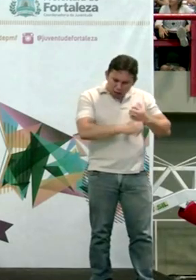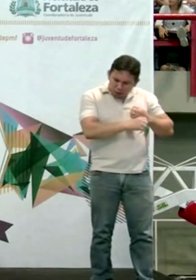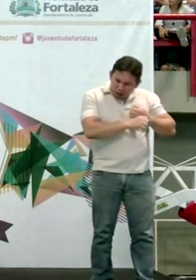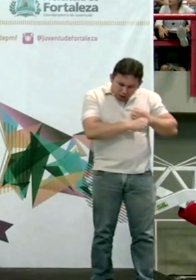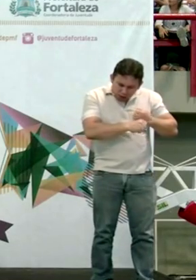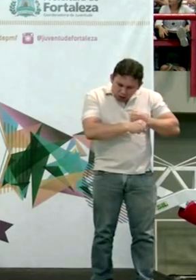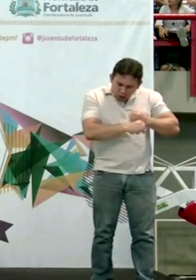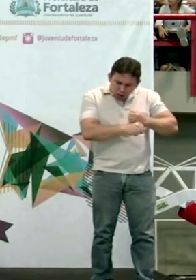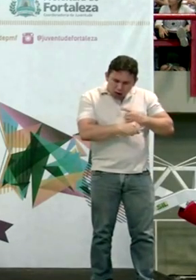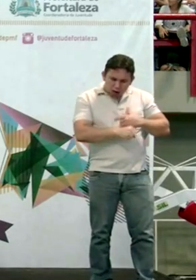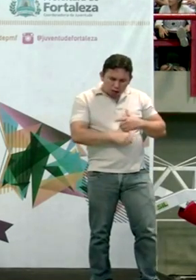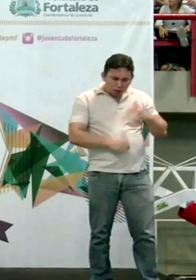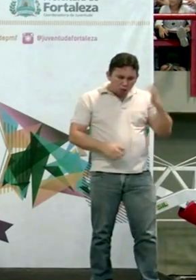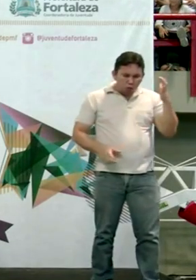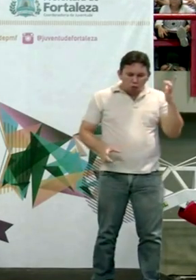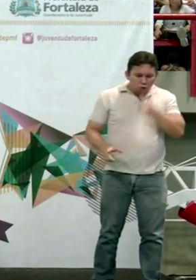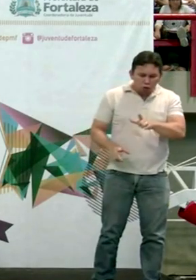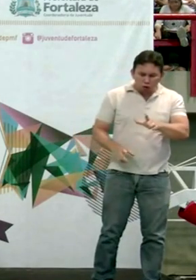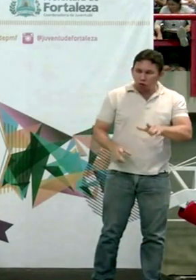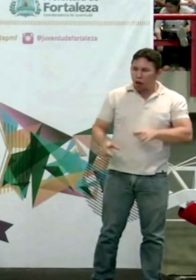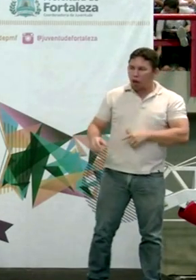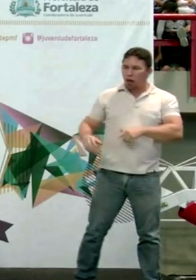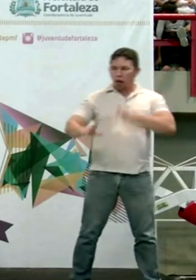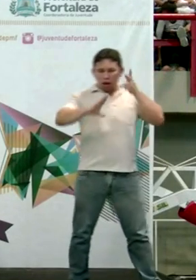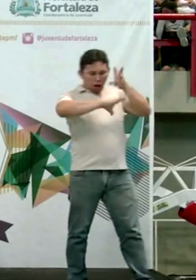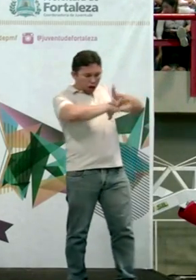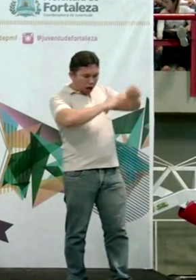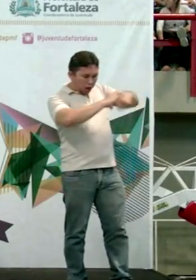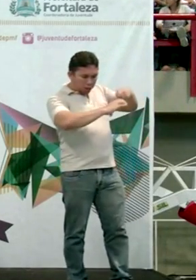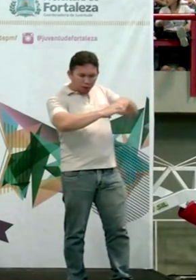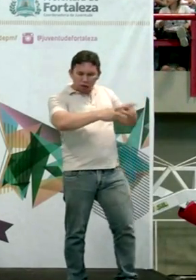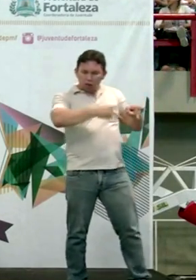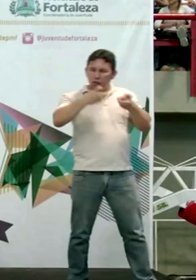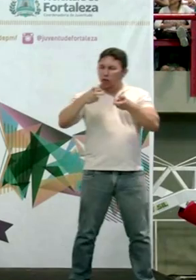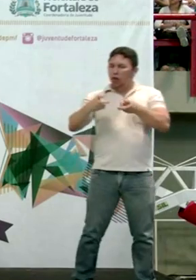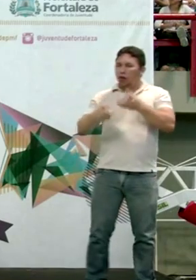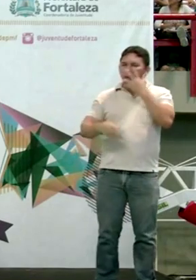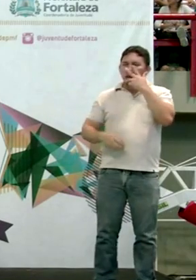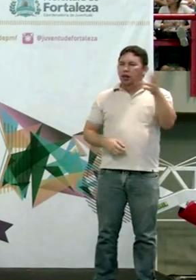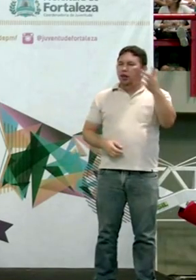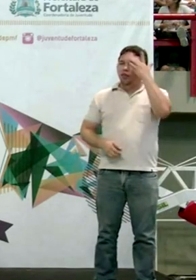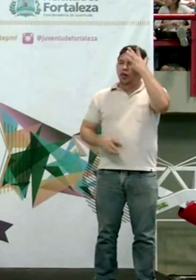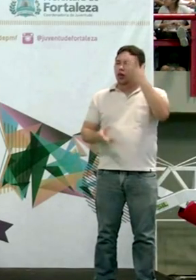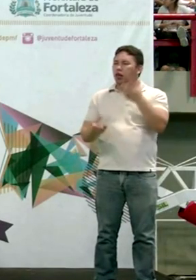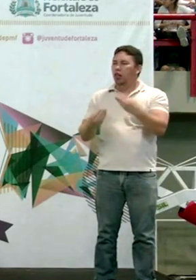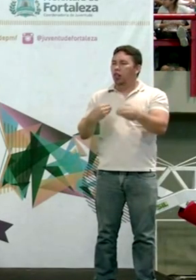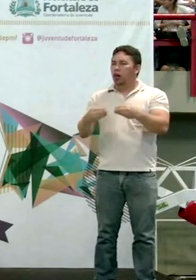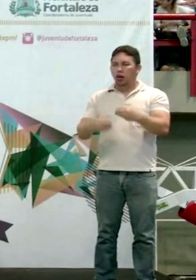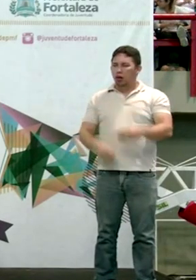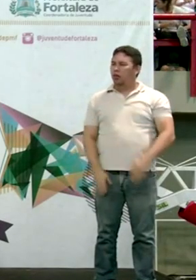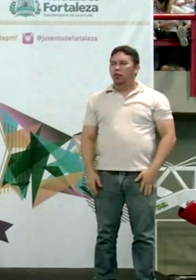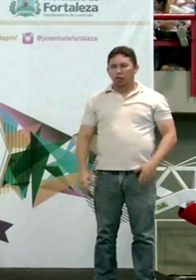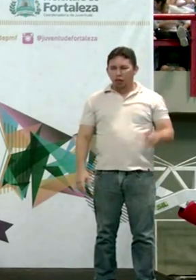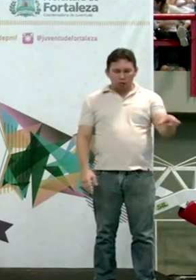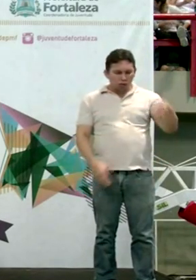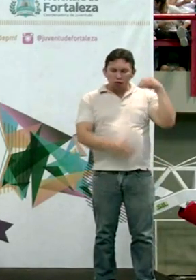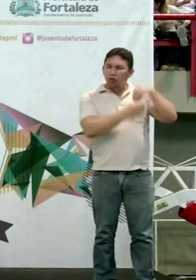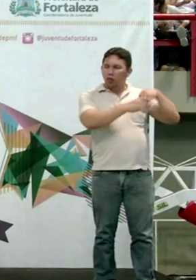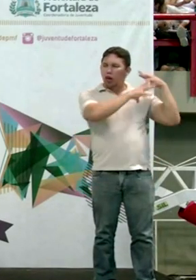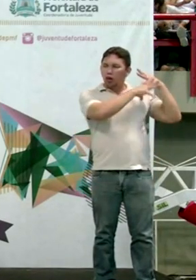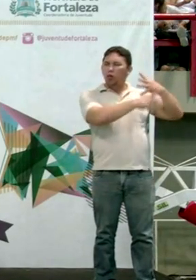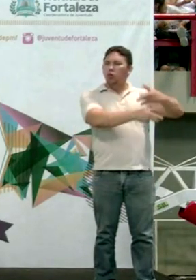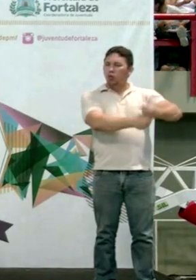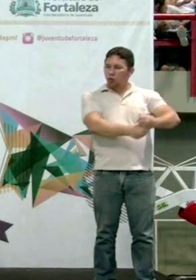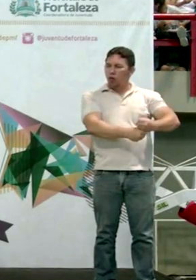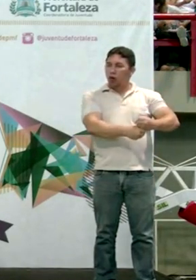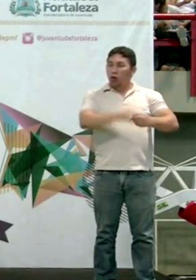diz que foi fácil, mas não foi. Todo mundo chegou a algum lugar daqui que ralar muito. E se você chegou fácil, vai